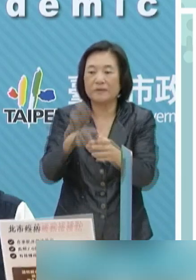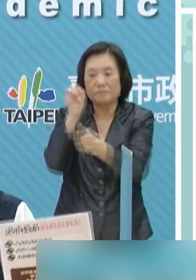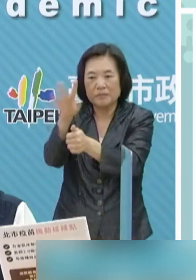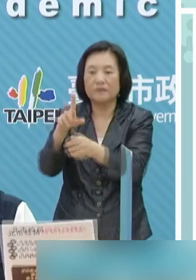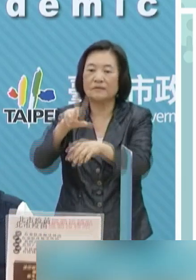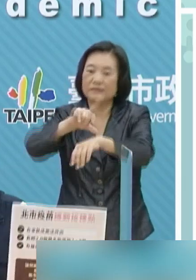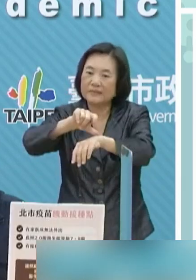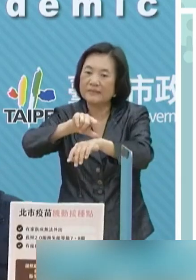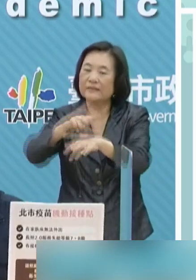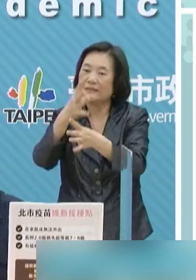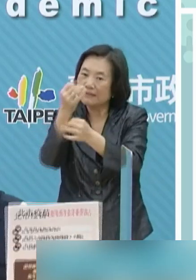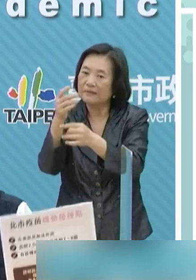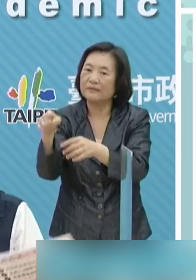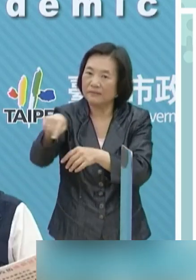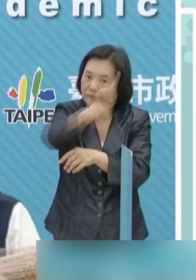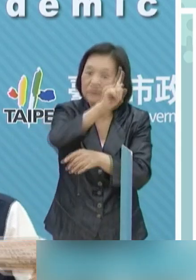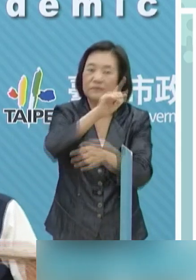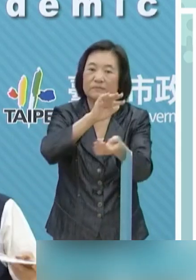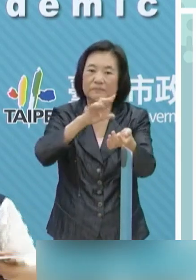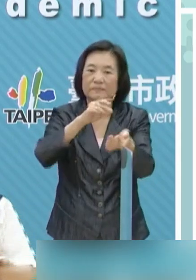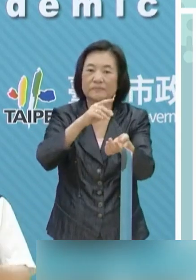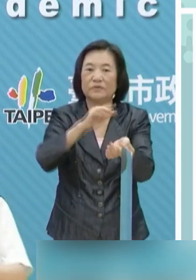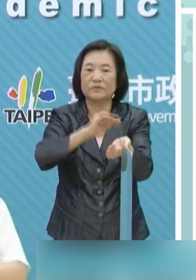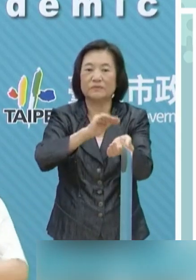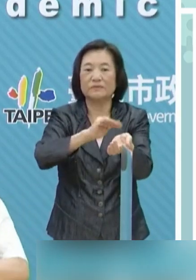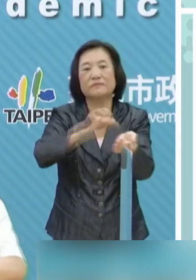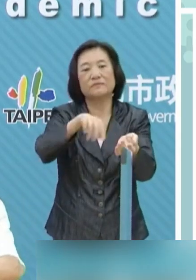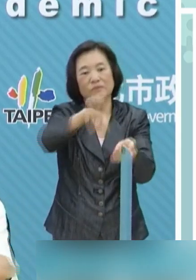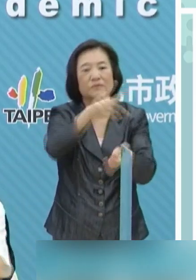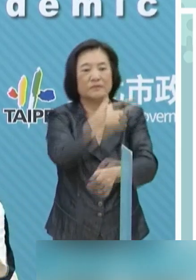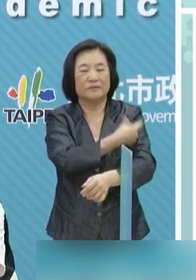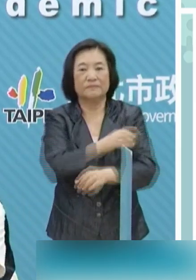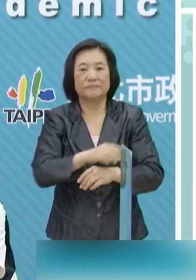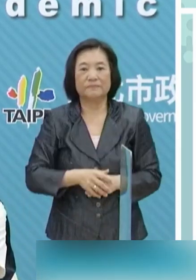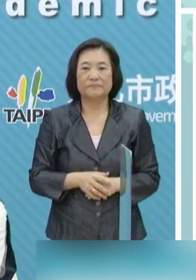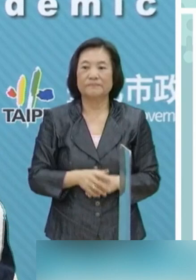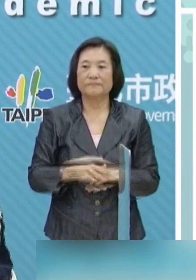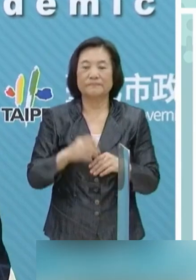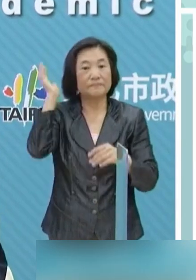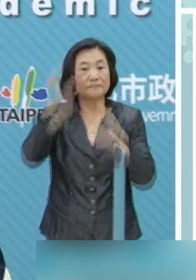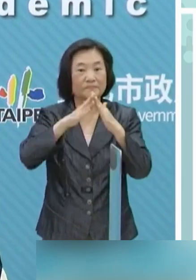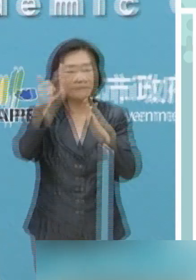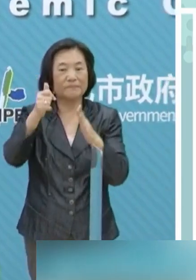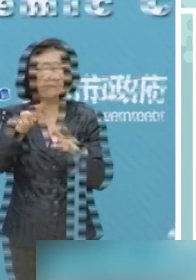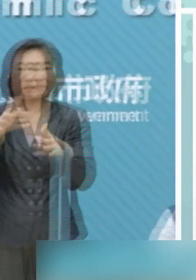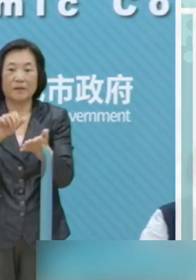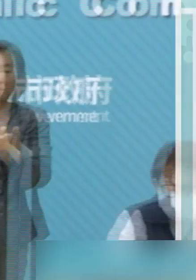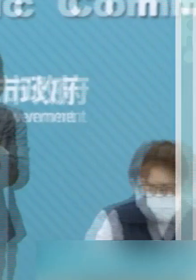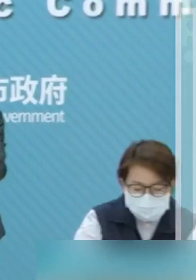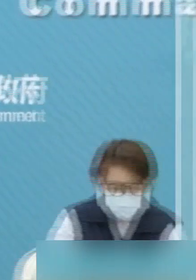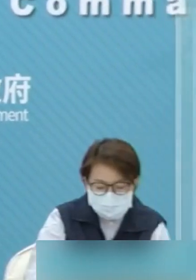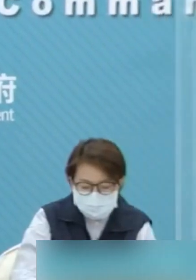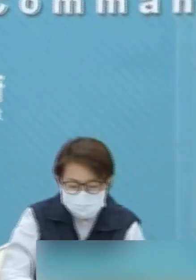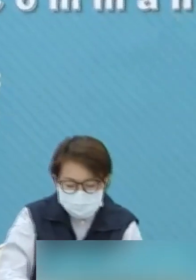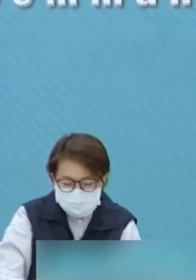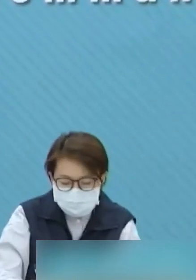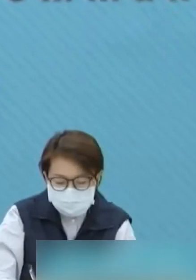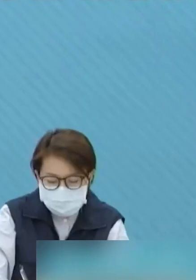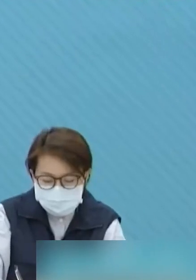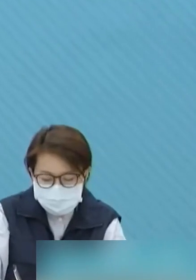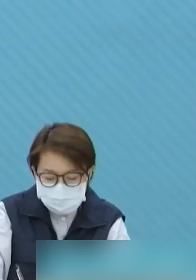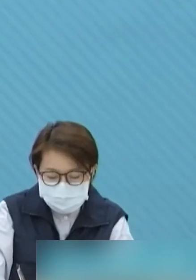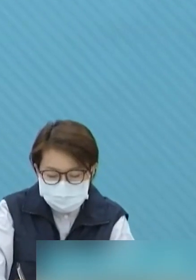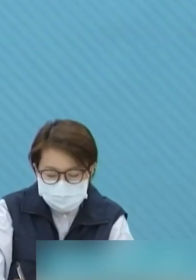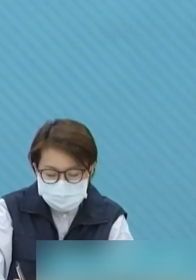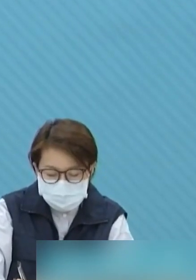问题。至于疫苗明天开打，希望长者还是上网预约，有发通知单，但上网预约可以确定名单、时段以及地点